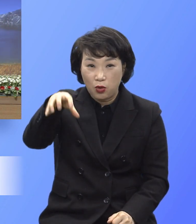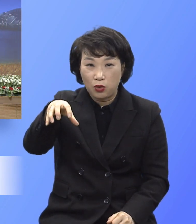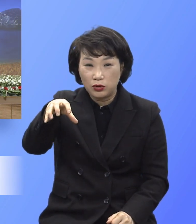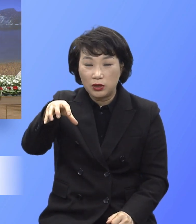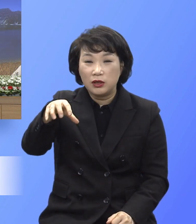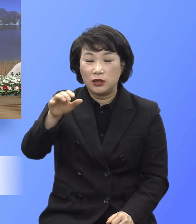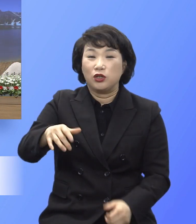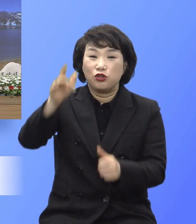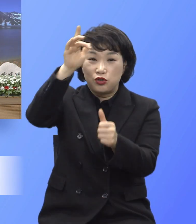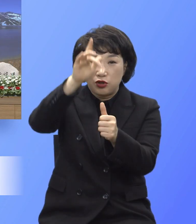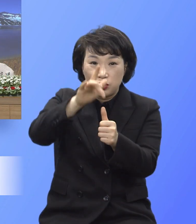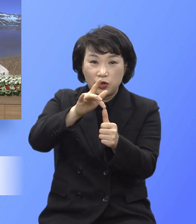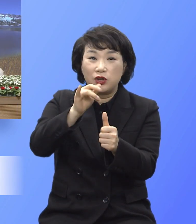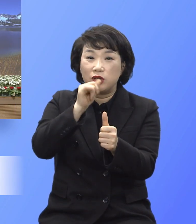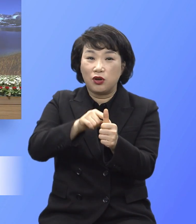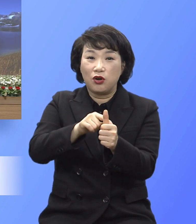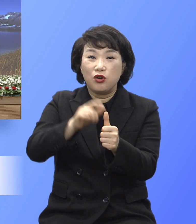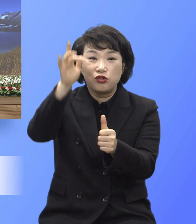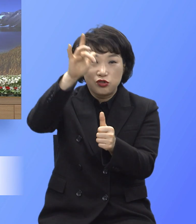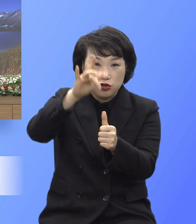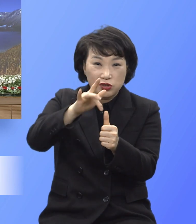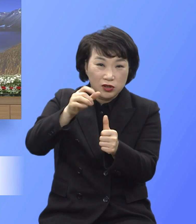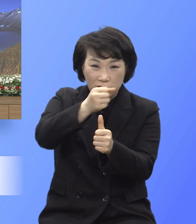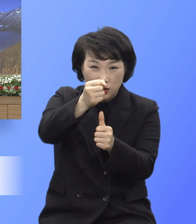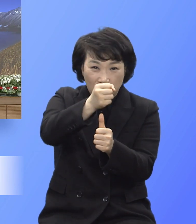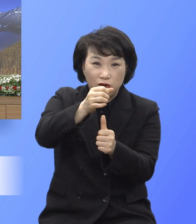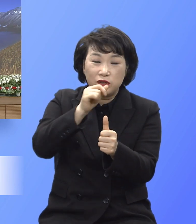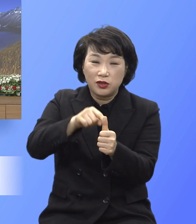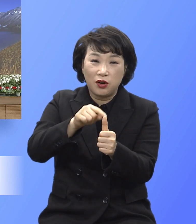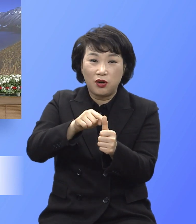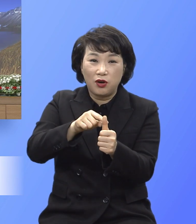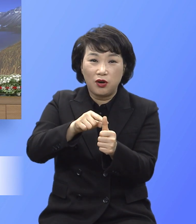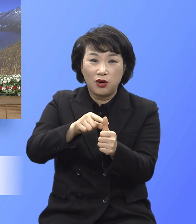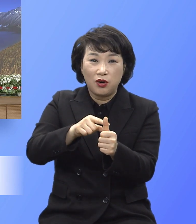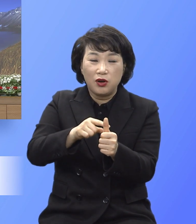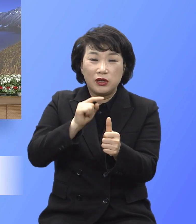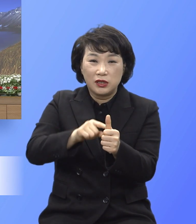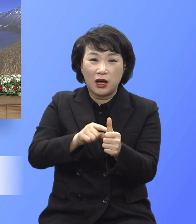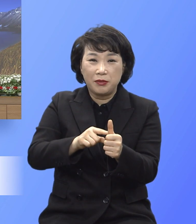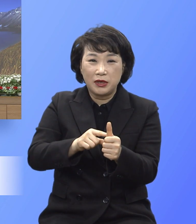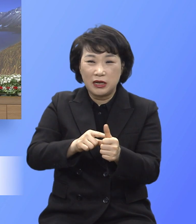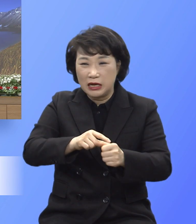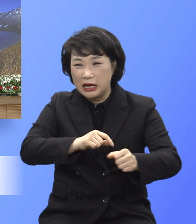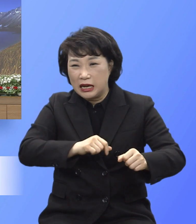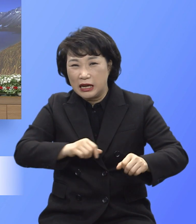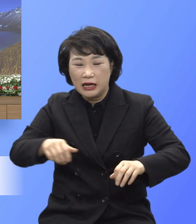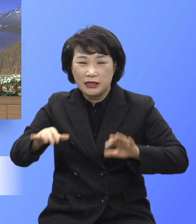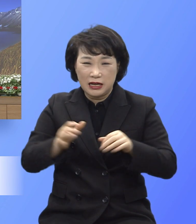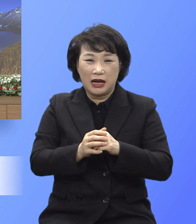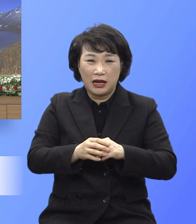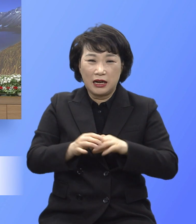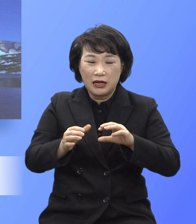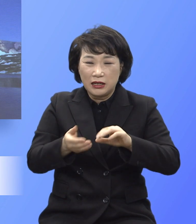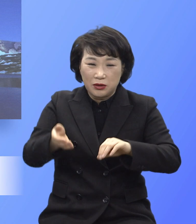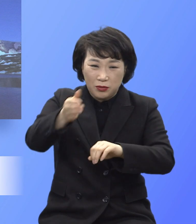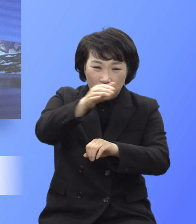들린 자가 귀신에 매여 보세요. 공동묘지 가서 땅을